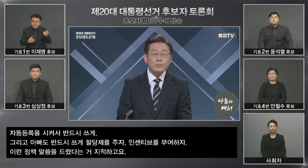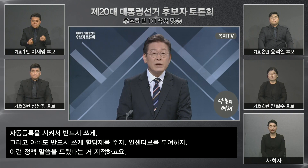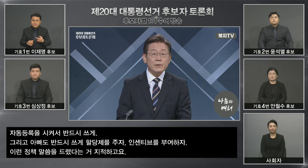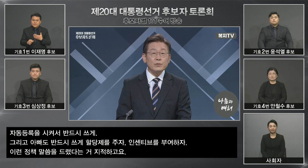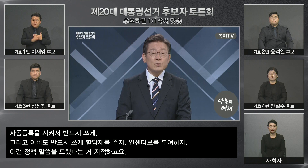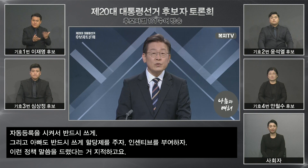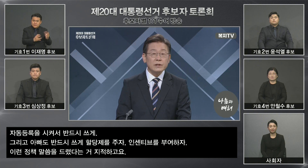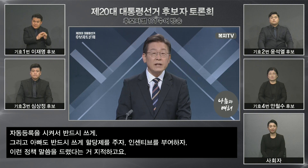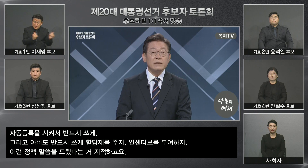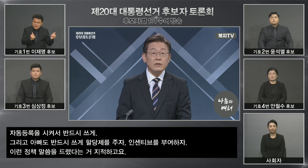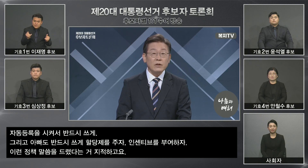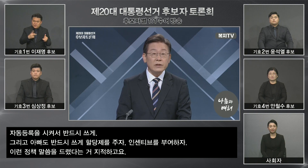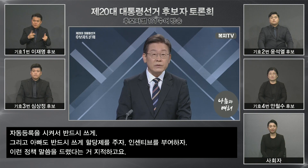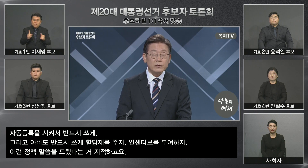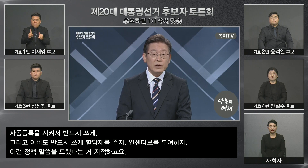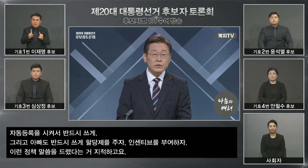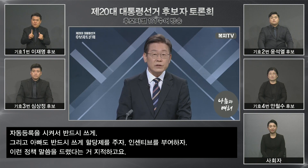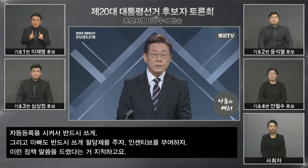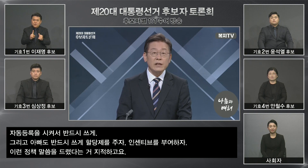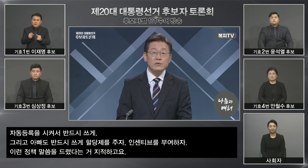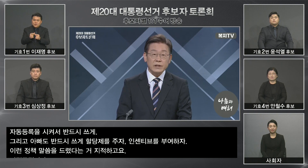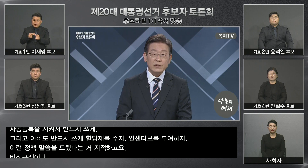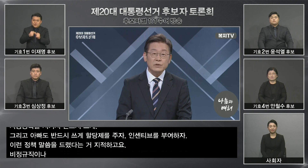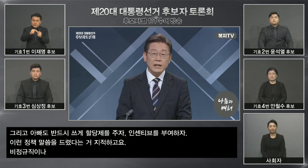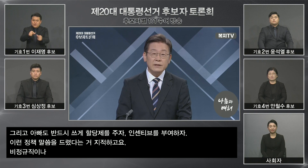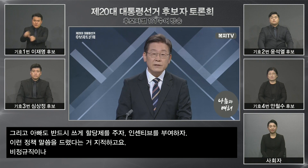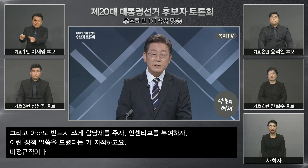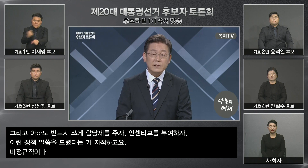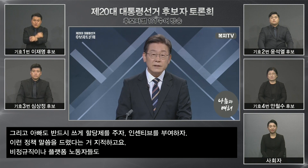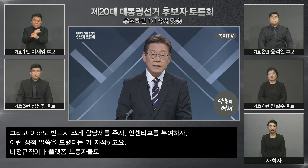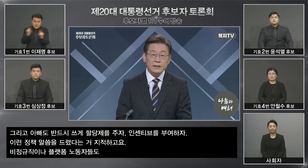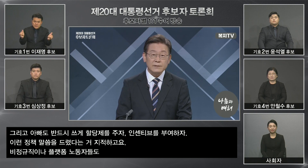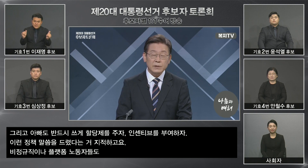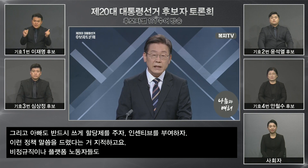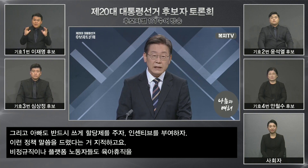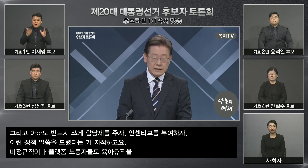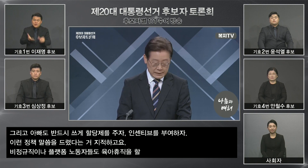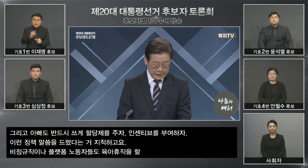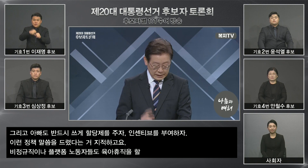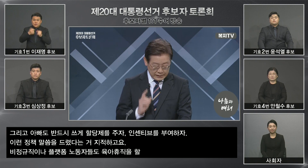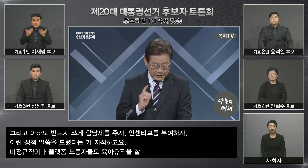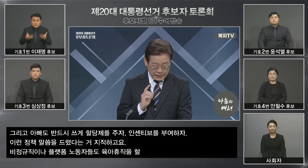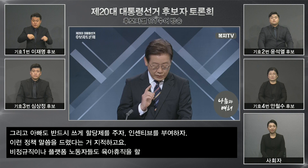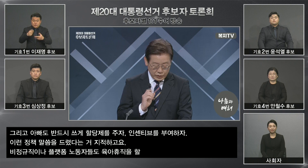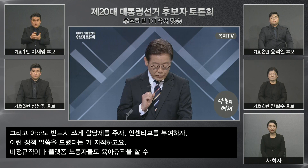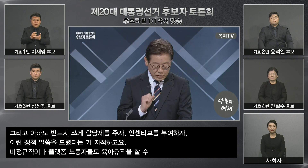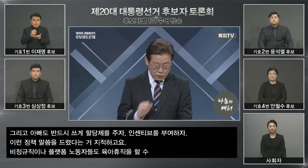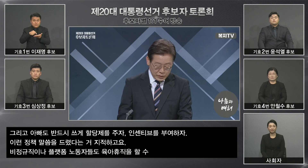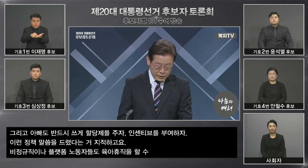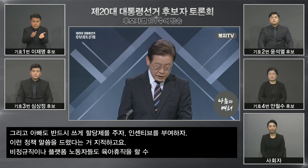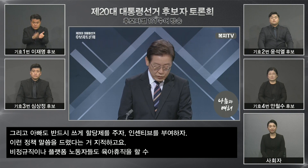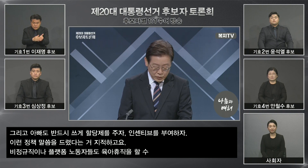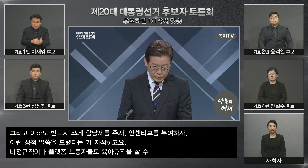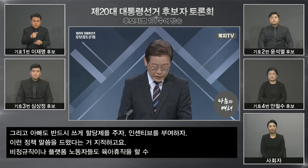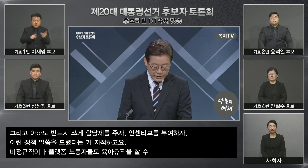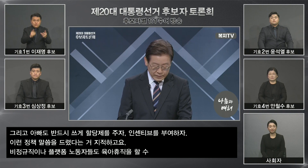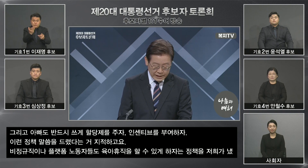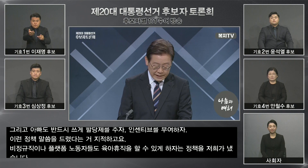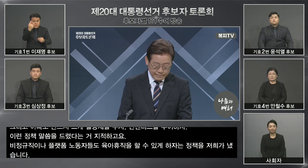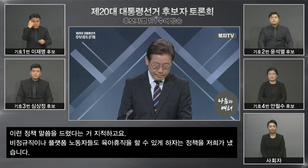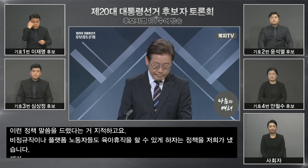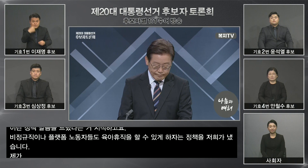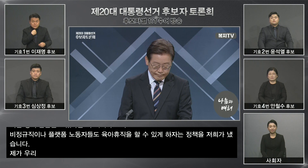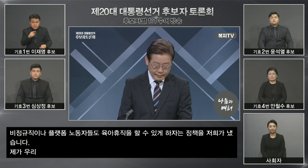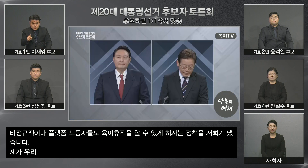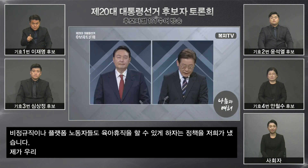비정규직이나 플랫폼 노동자들도 육아휴직을 좀 할 수 있게 해주자는 정책을 저희가 냈습니다. 제가 우리 윤석열 후보께 여쭤보고 싶은 게 이런